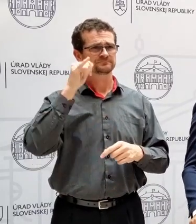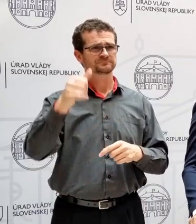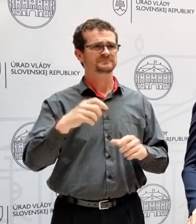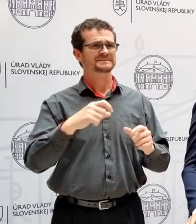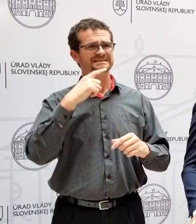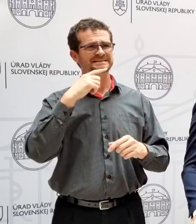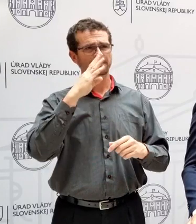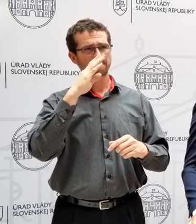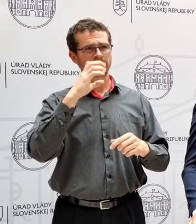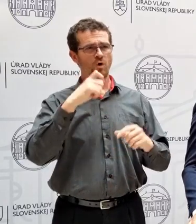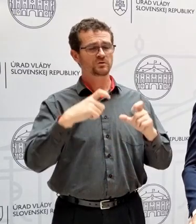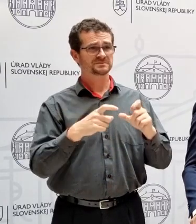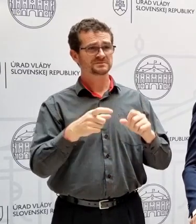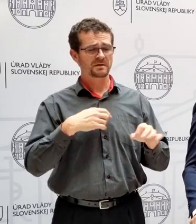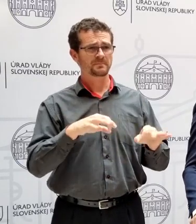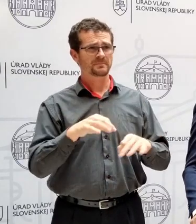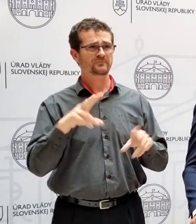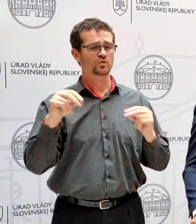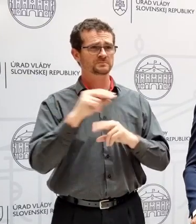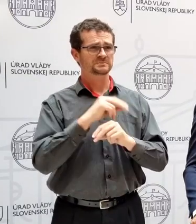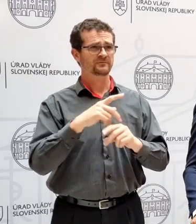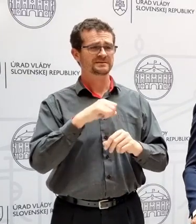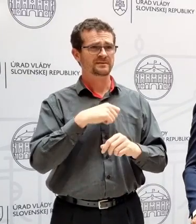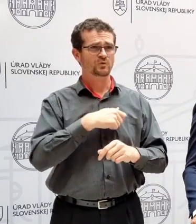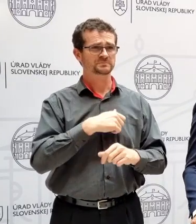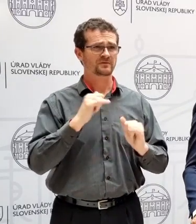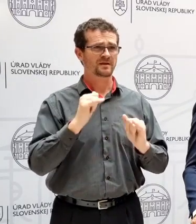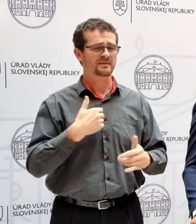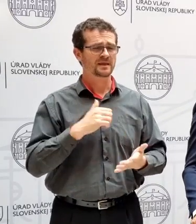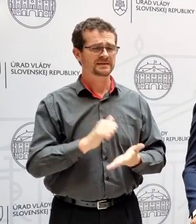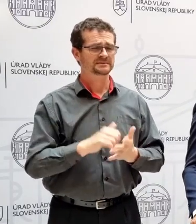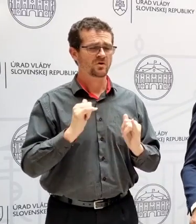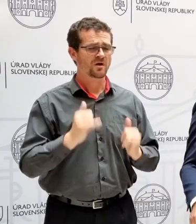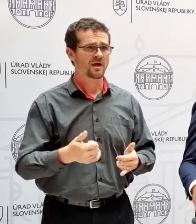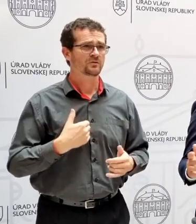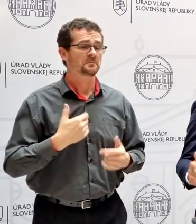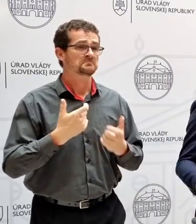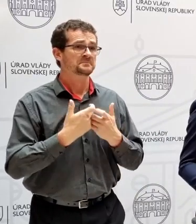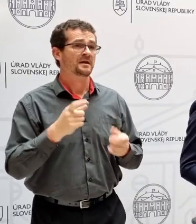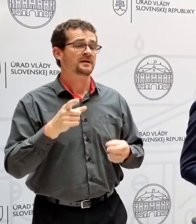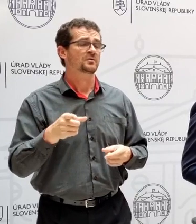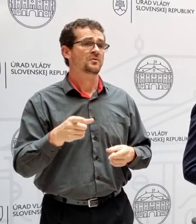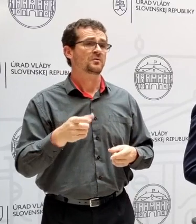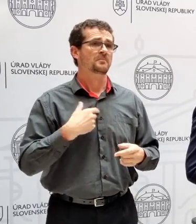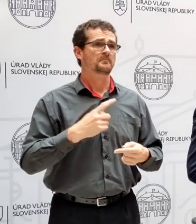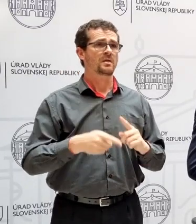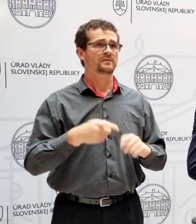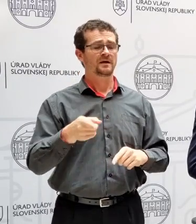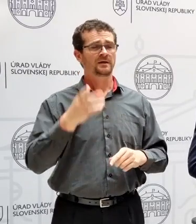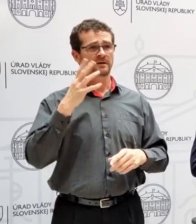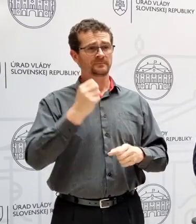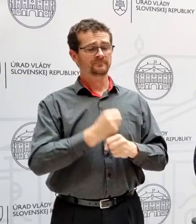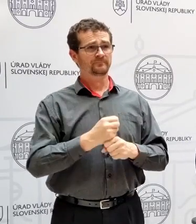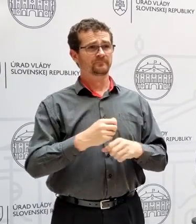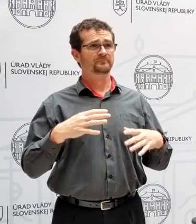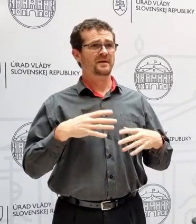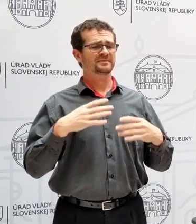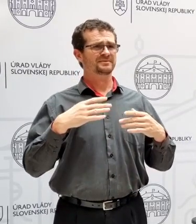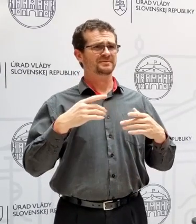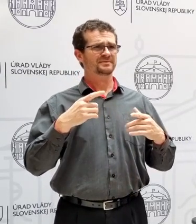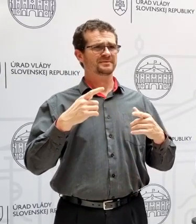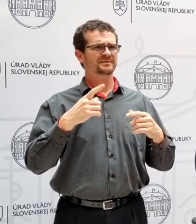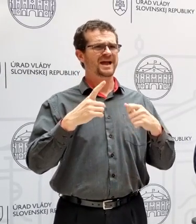ZMOSE. Sme pripravení sa rozprávať so samosprávami. Určite. Samozrejme, keď niekto bude si robiť z toho politiku, ako pán Kaliňák, či ako